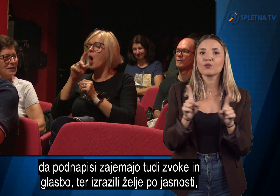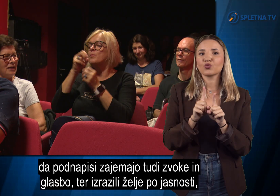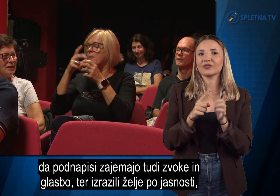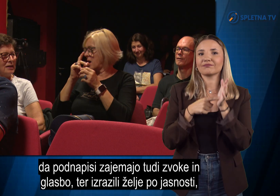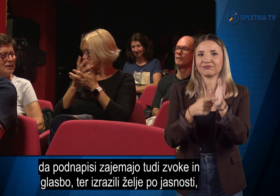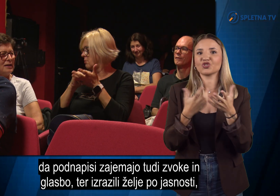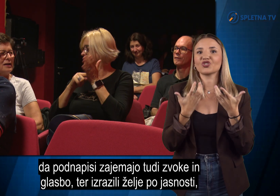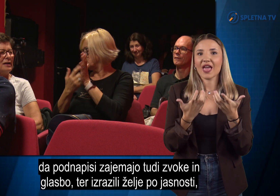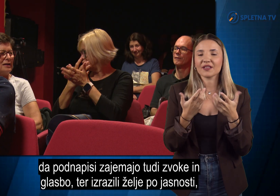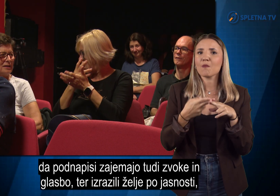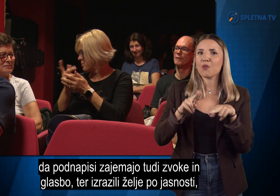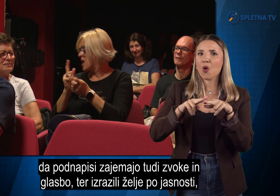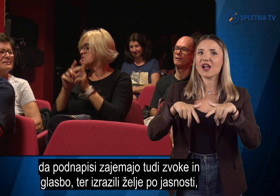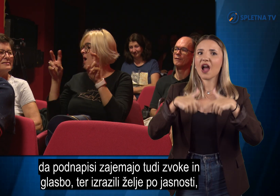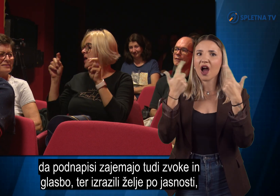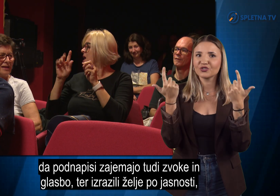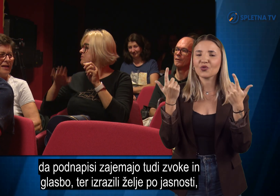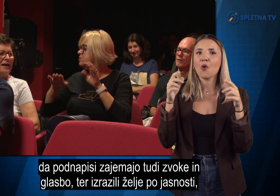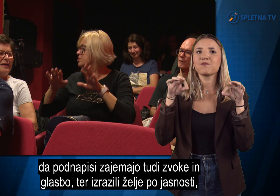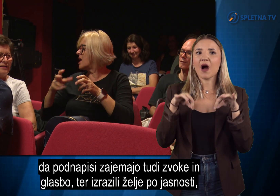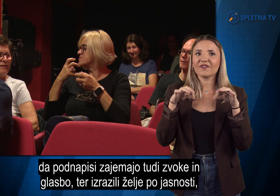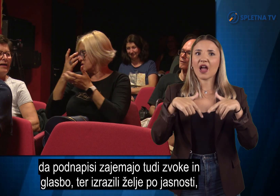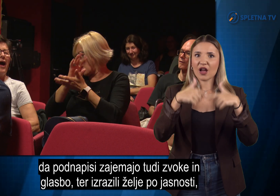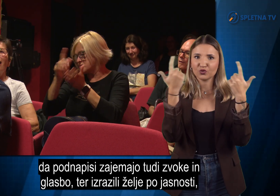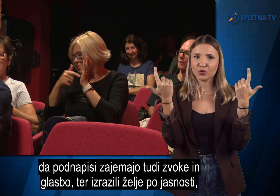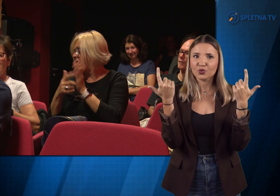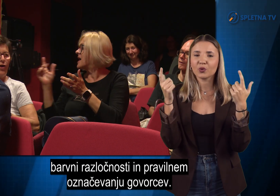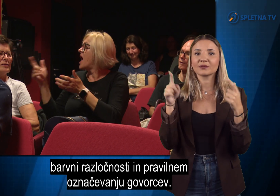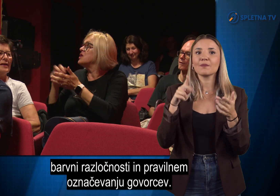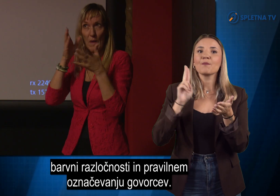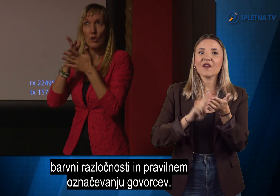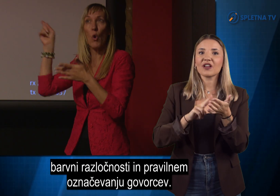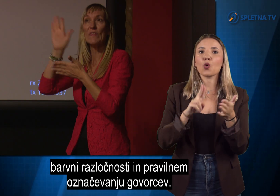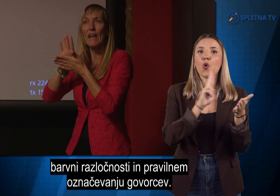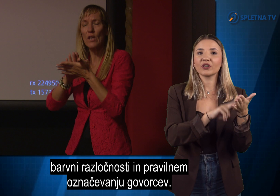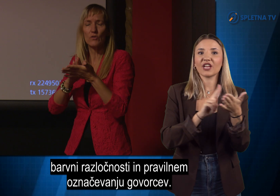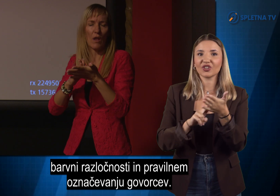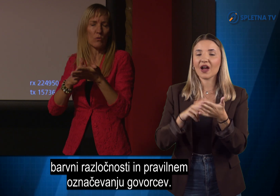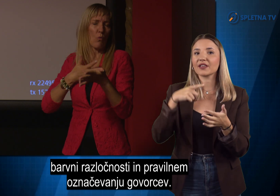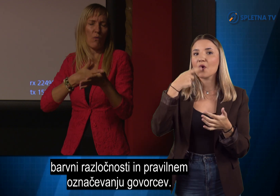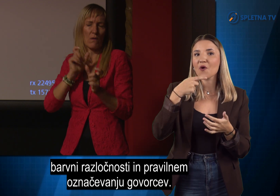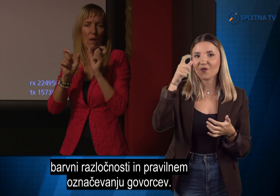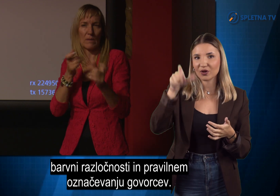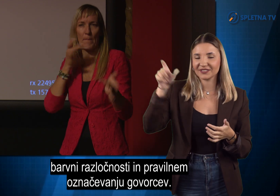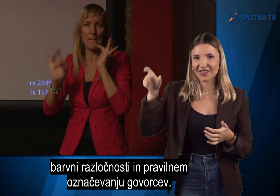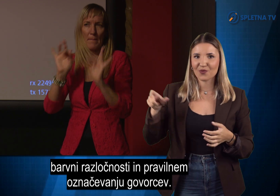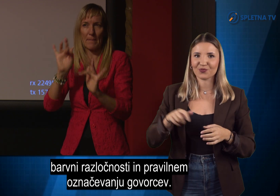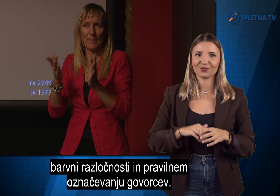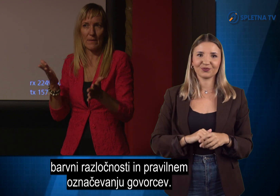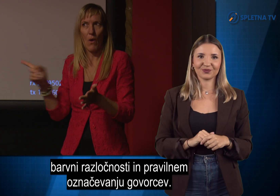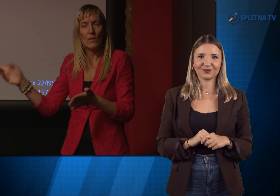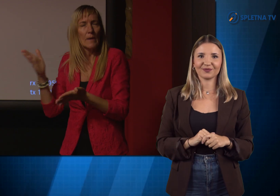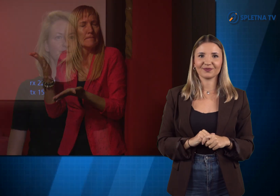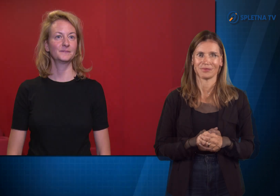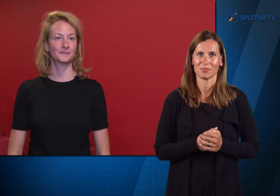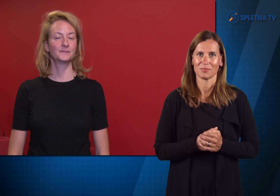zajemajo tudi zvoke in glasbo, ter izrazili želje po jasnosti, barvni razločnosti in